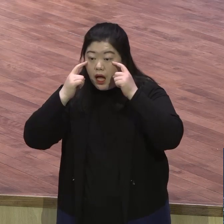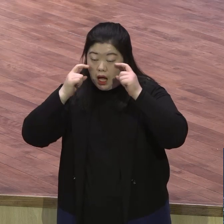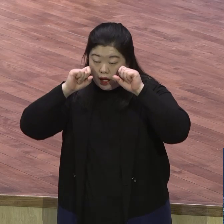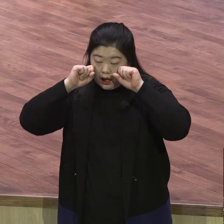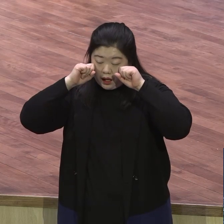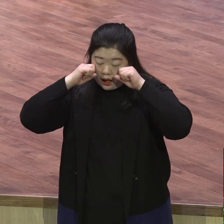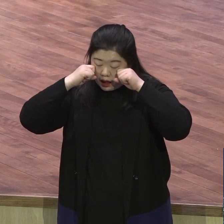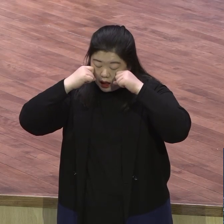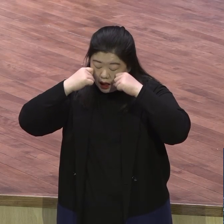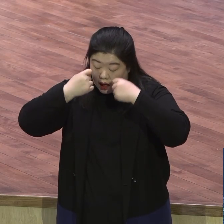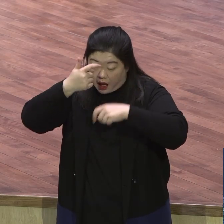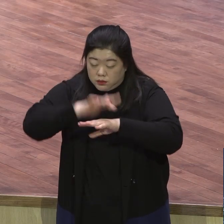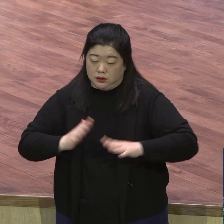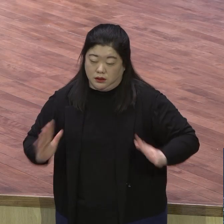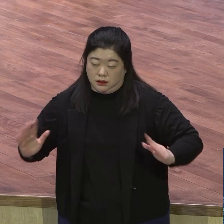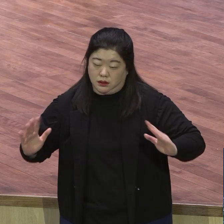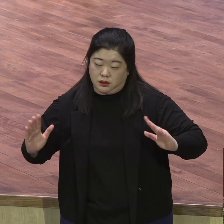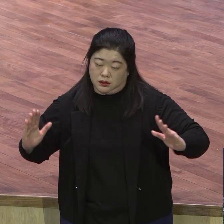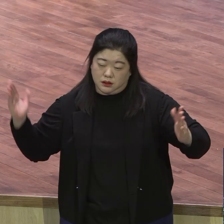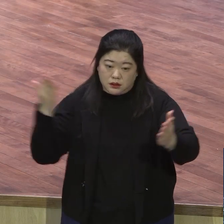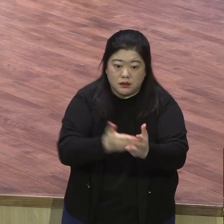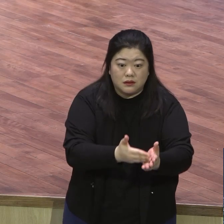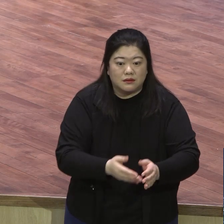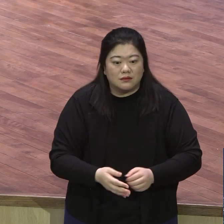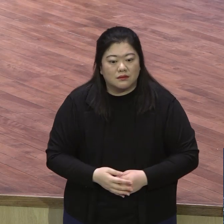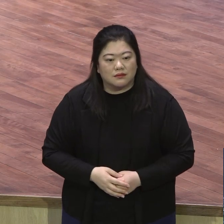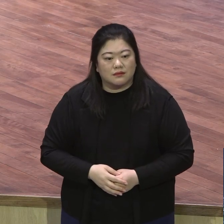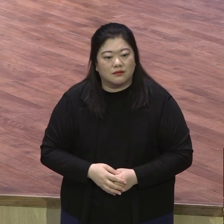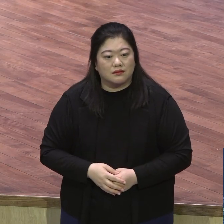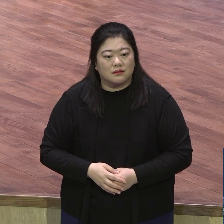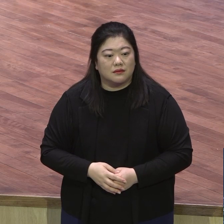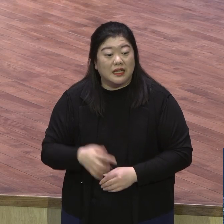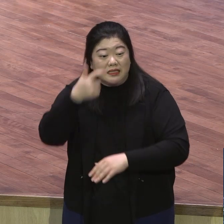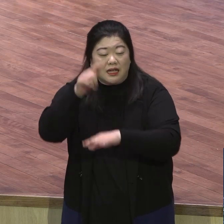시간 15분 전 20분 전 로펠레는 40분 전 평생